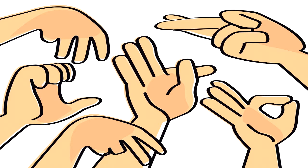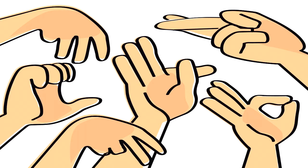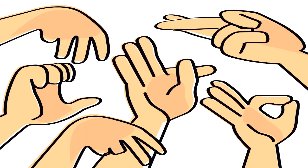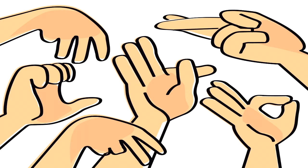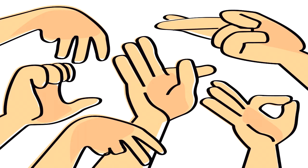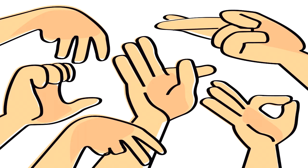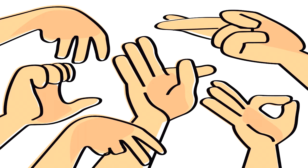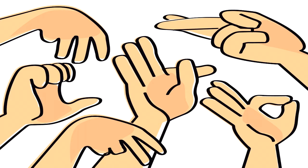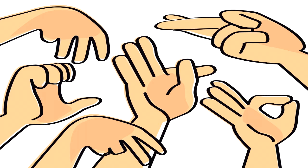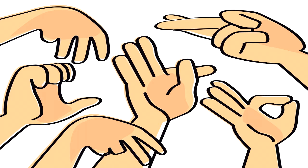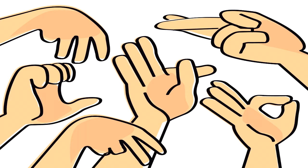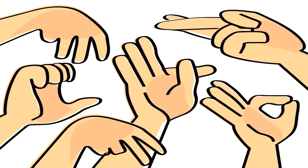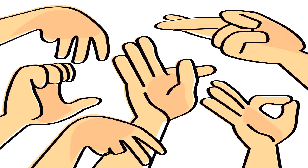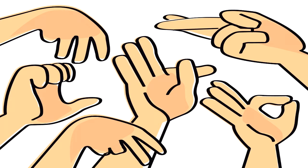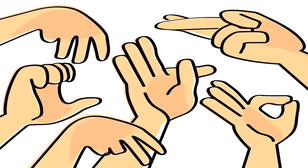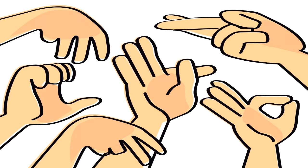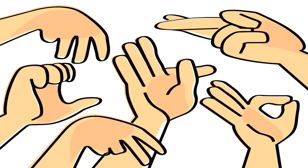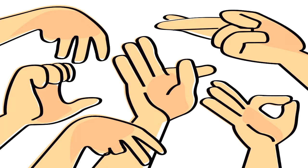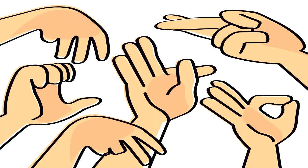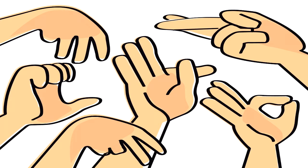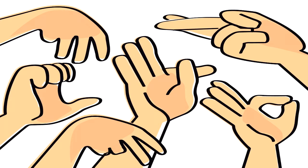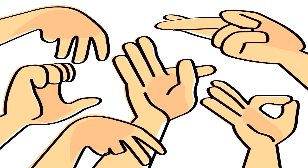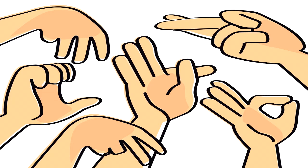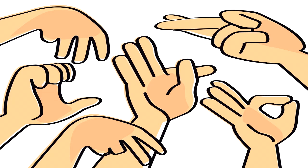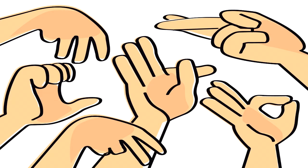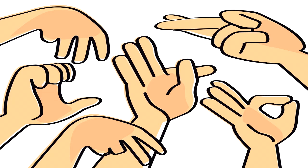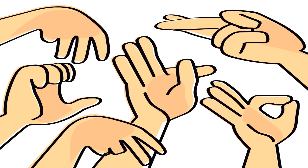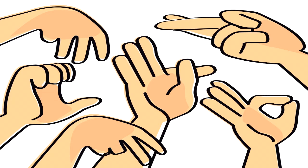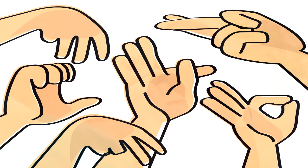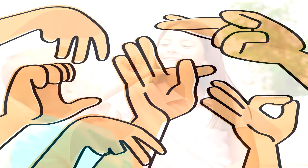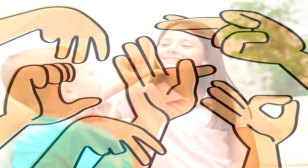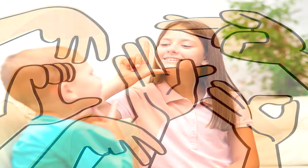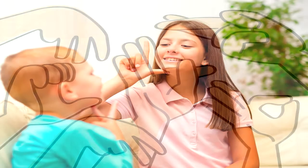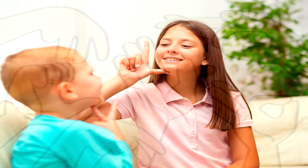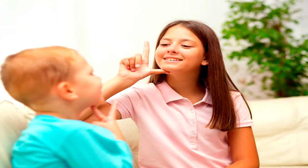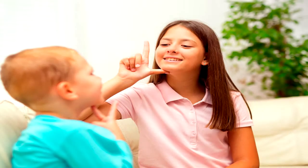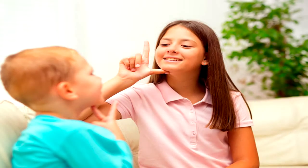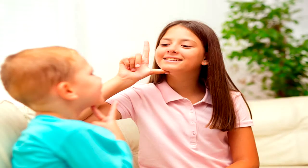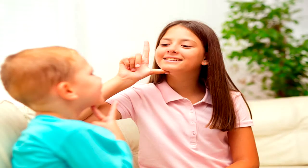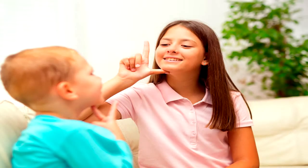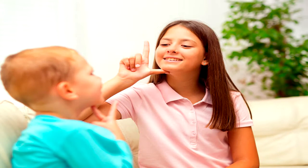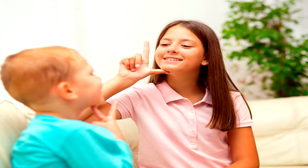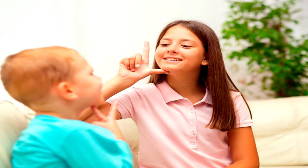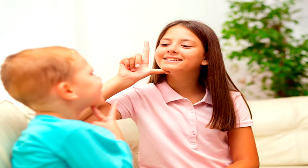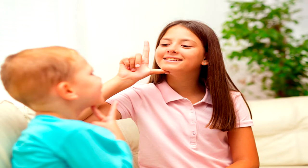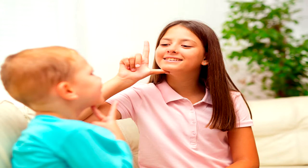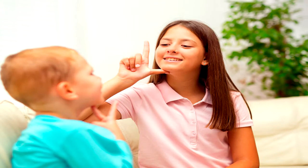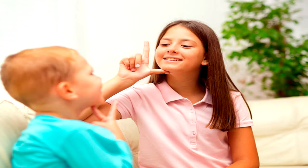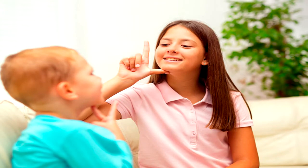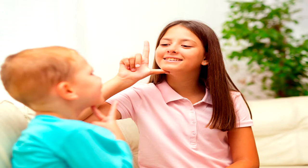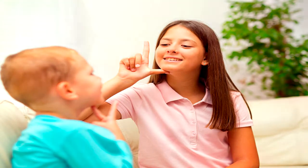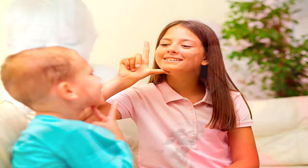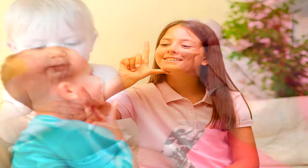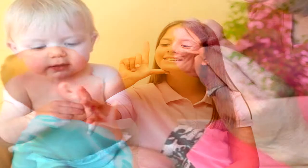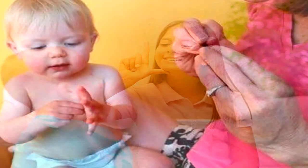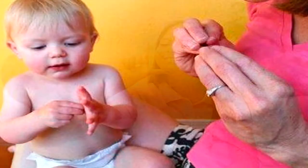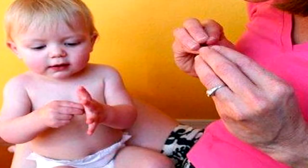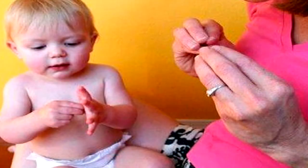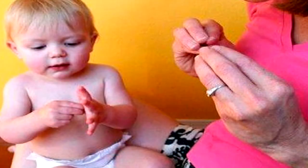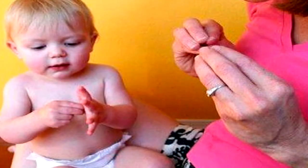añade enormes dificultades al proceso de aprendizaje lectoescritura de los sordos que solo conocen y usan dicha lengua. Las etapas de